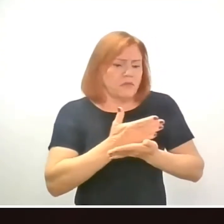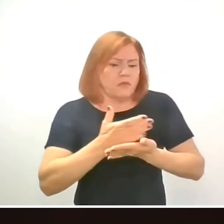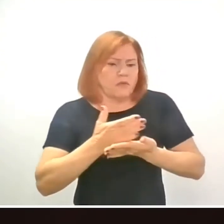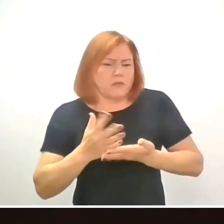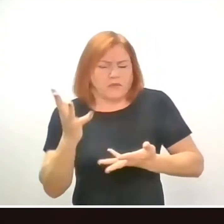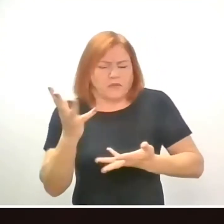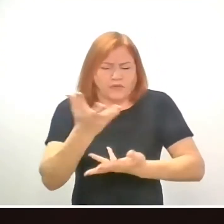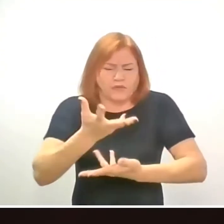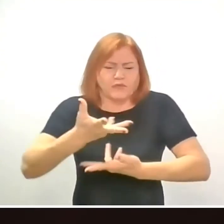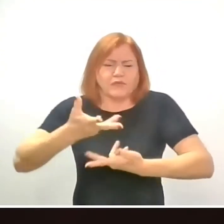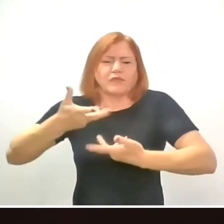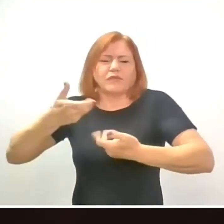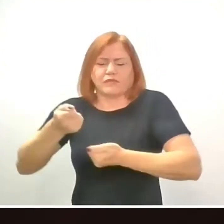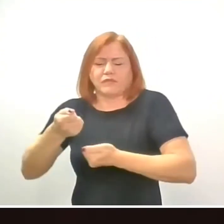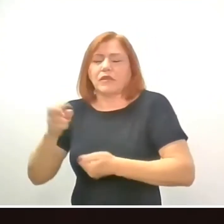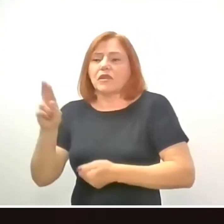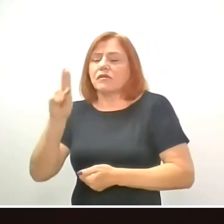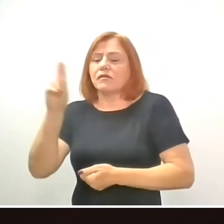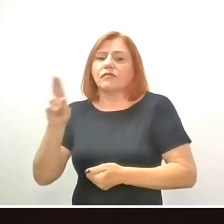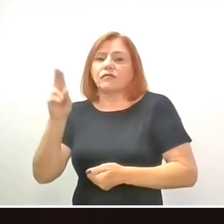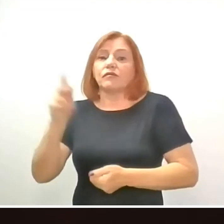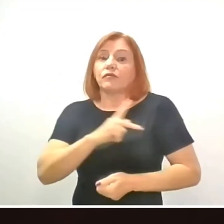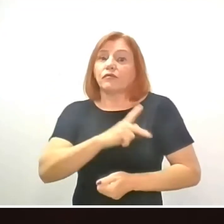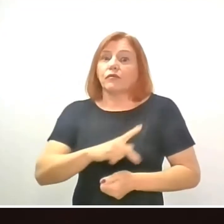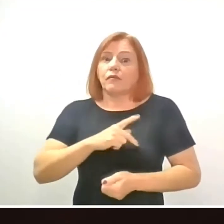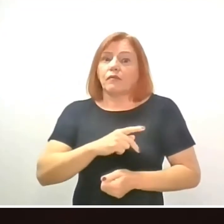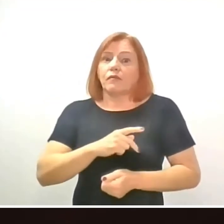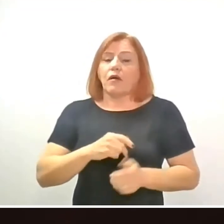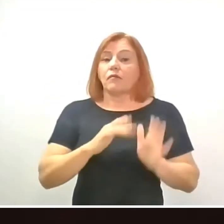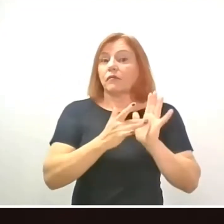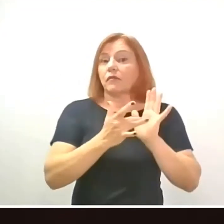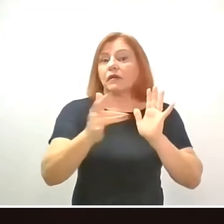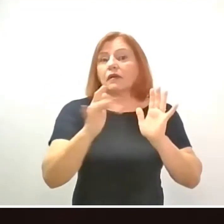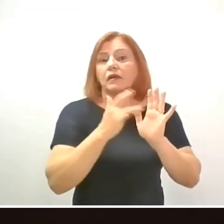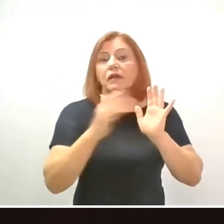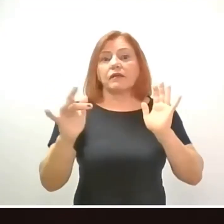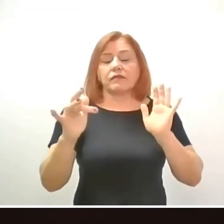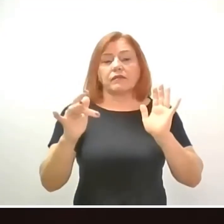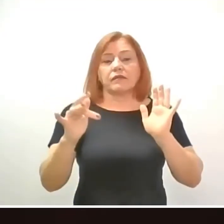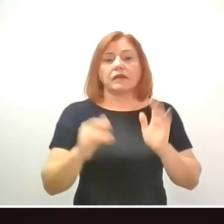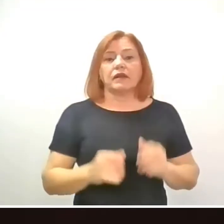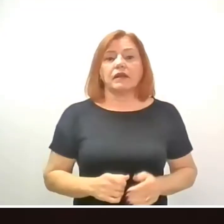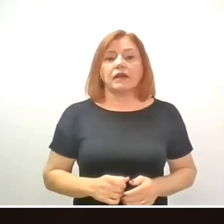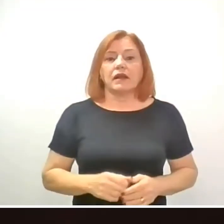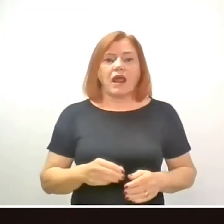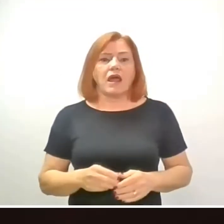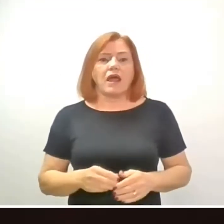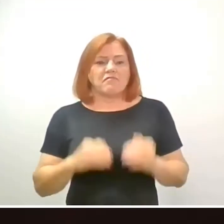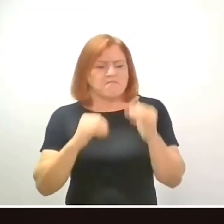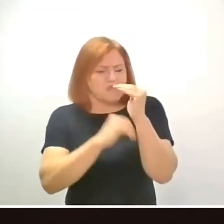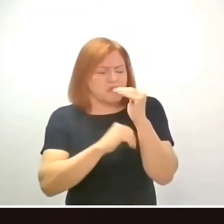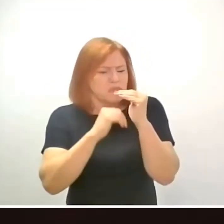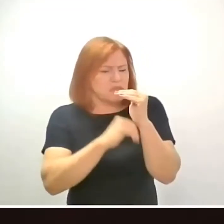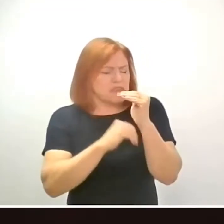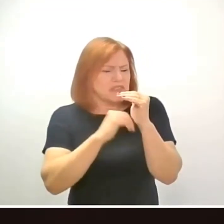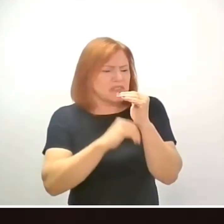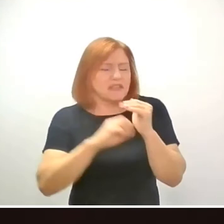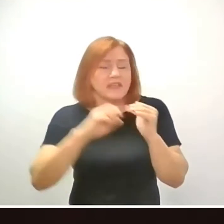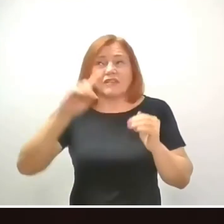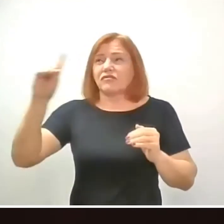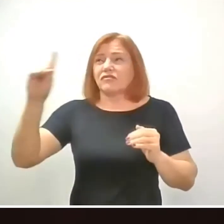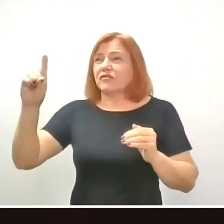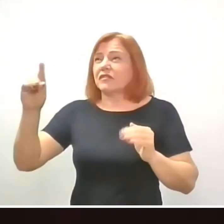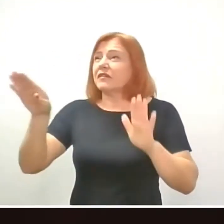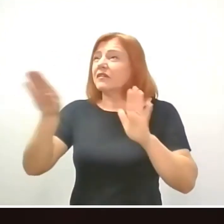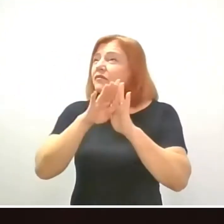Paulo para trazer a revelação dos mistérios de Deus, abriu para nós todo o plano de Deus para a salvação